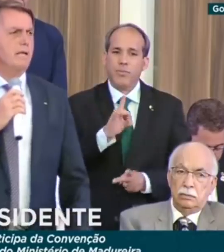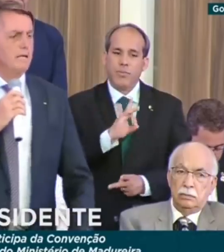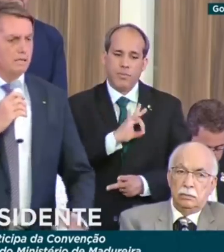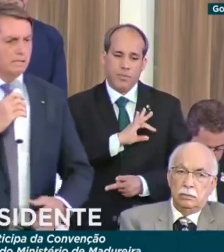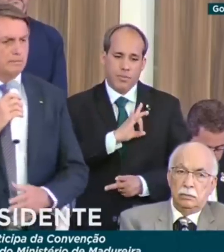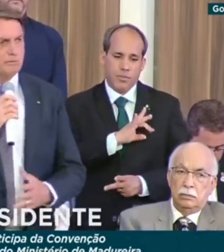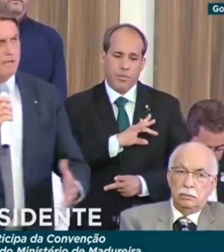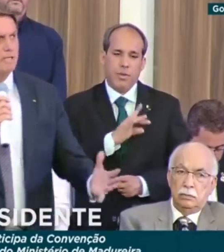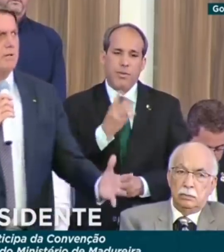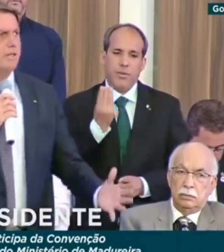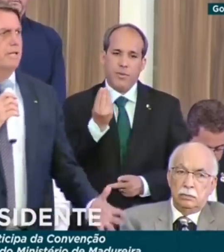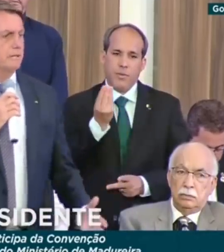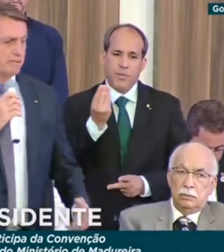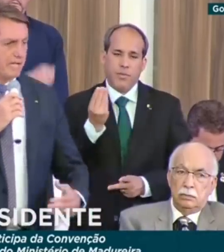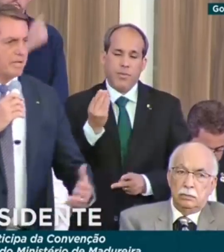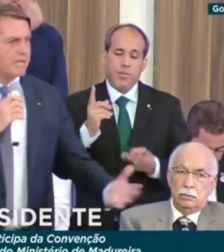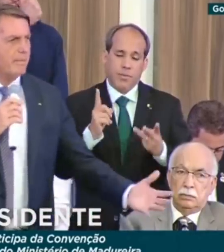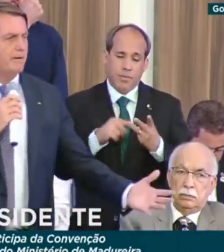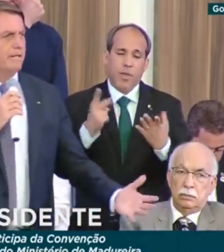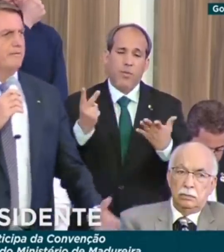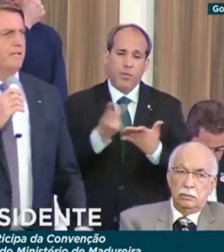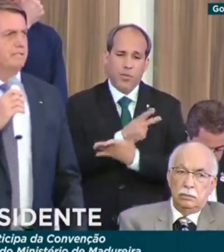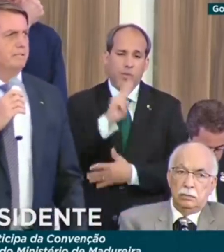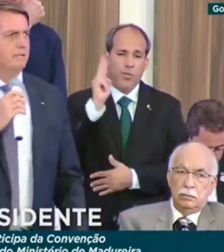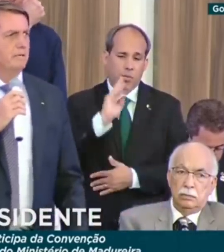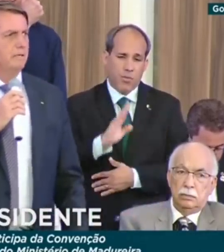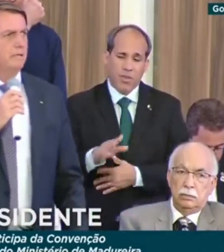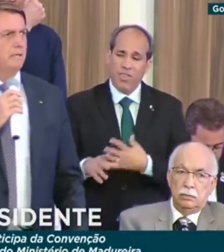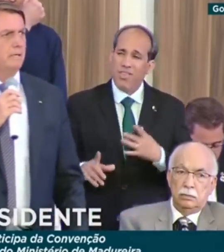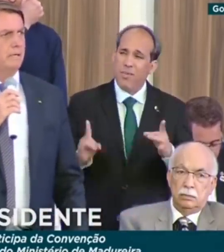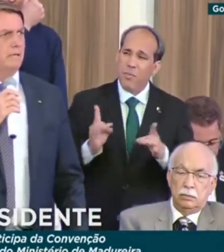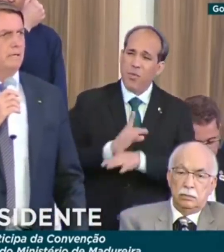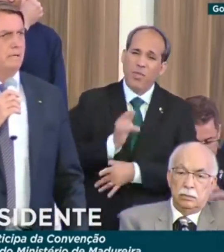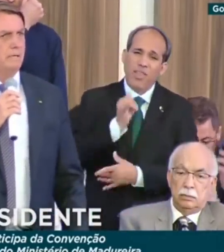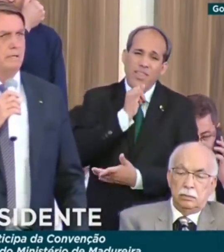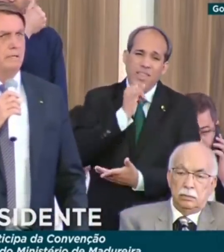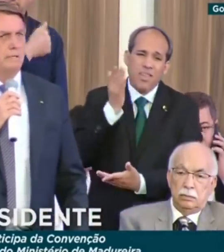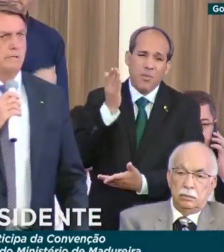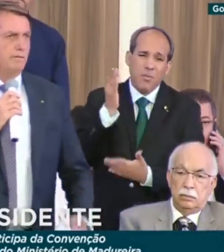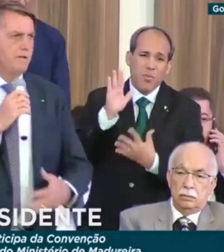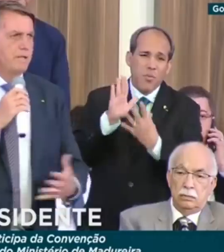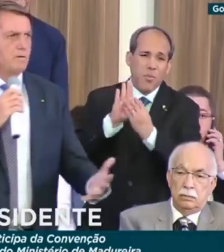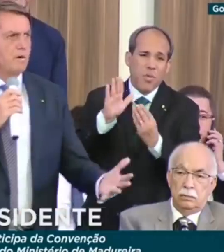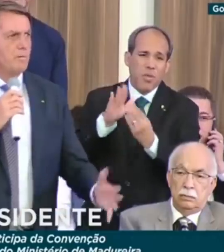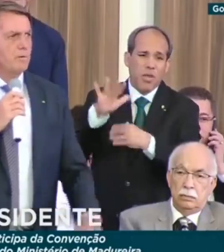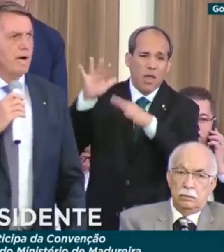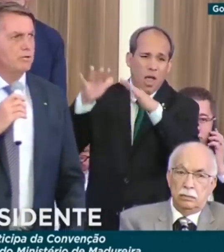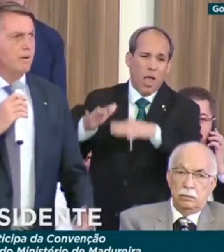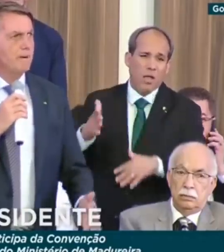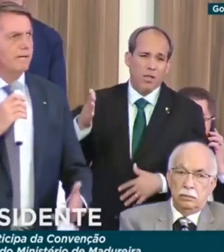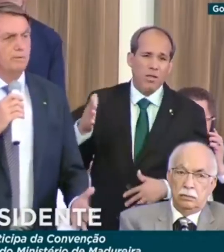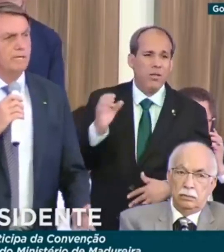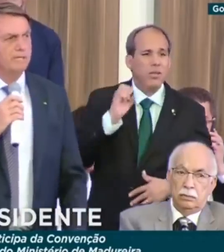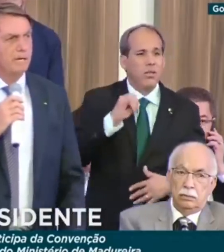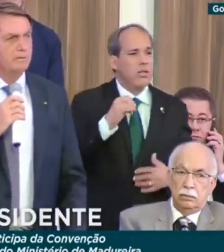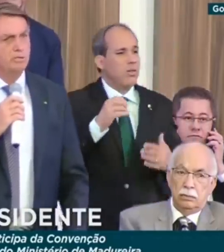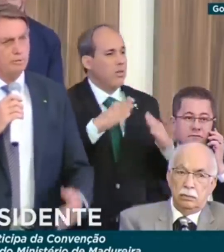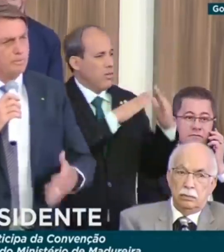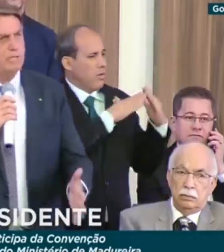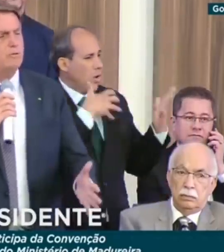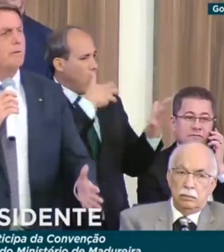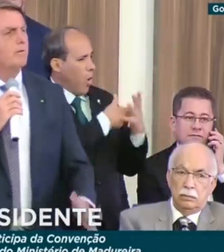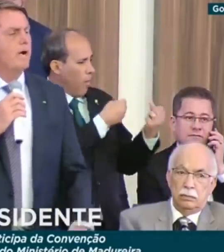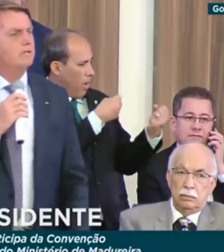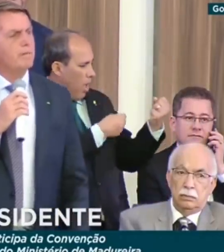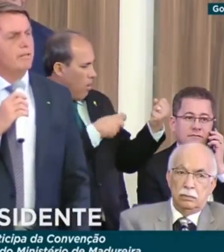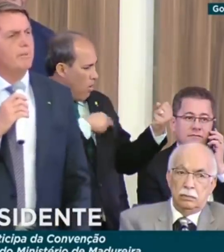Venezuela. Nós estamos vendo o exemplo, estamos tendo exemplo à nossa frente. Se um vizinho compra um carro de uma marca que não dá certo, a gente não